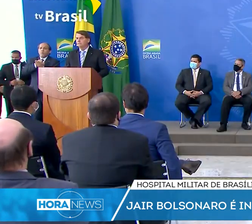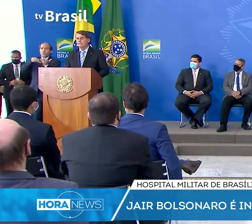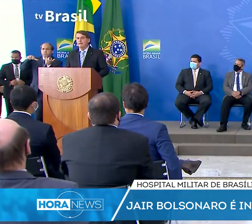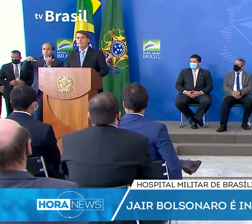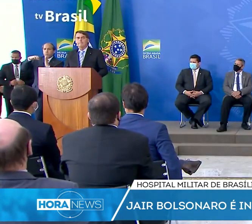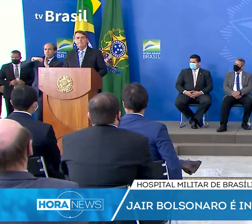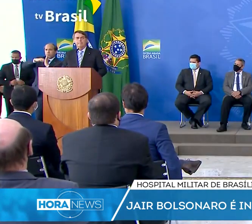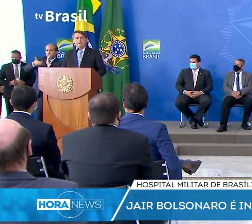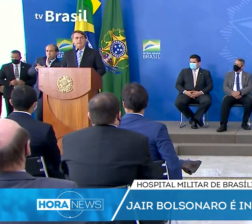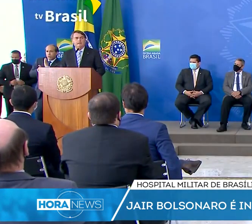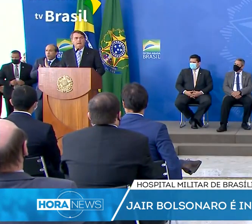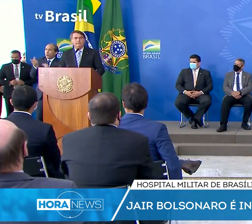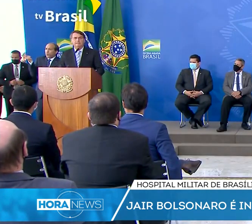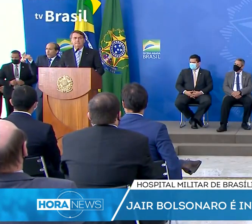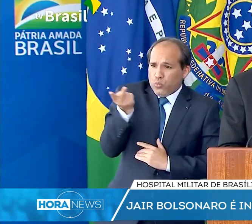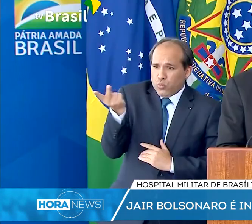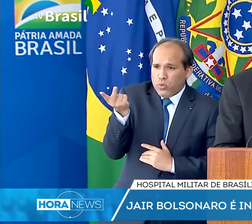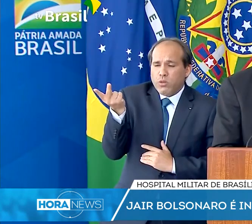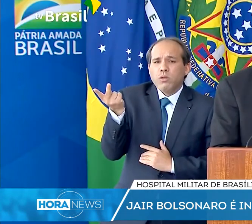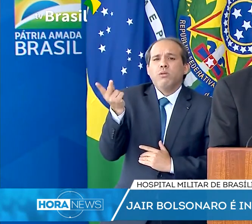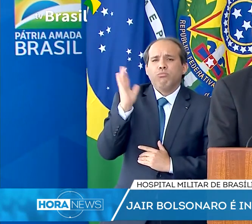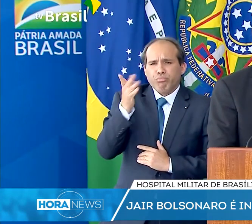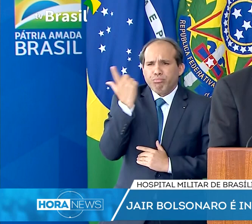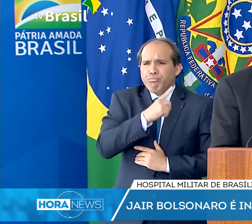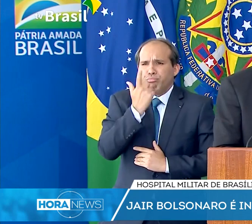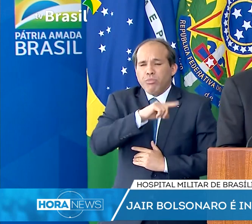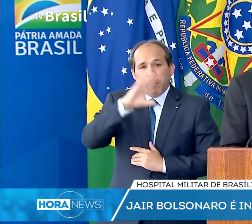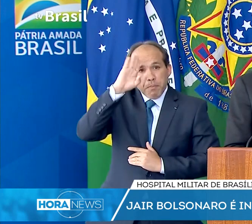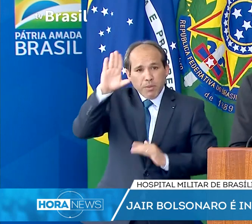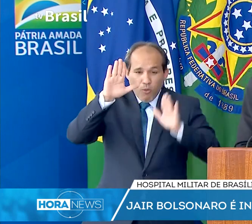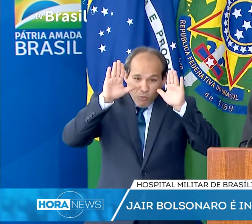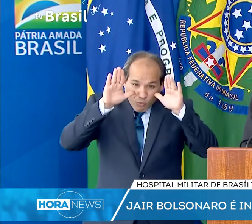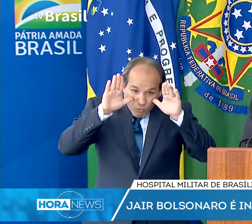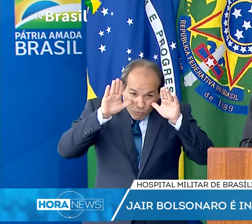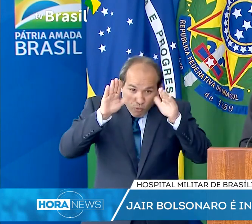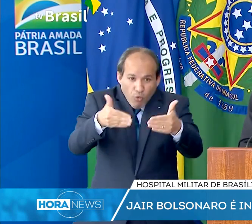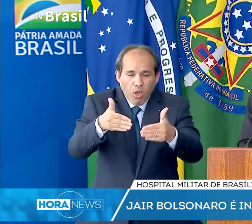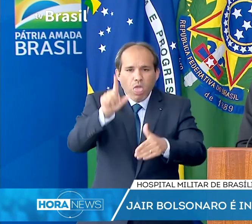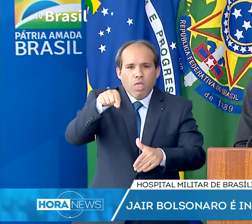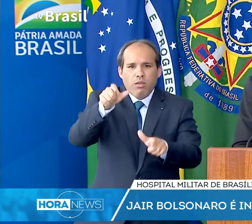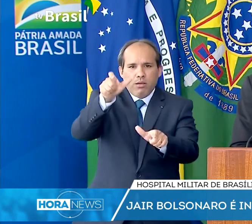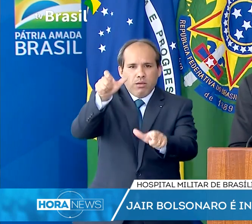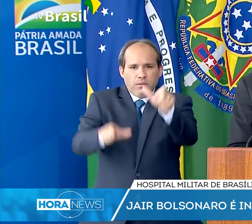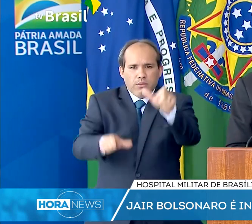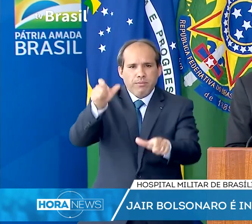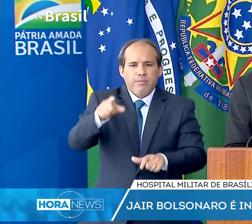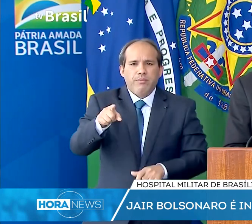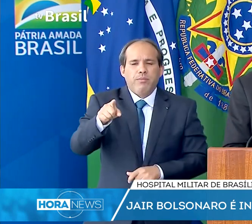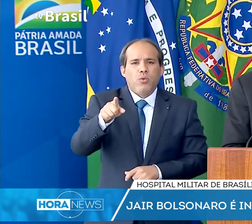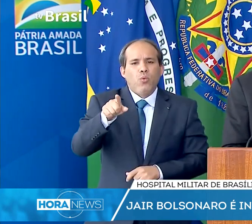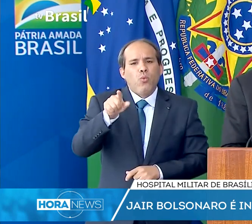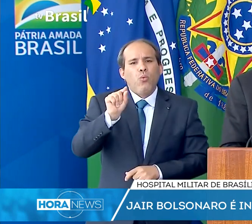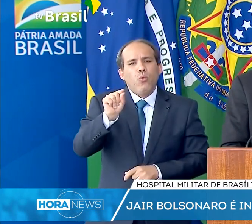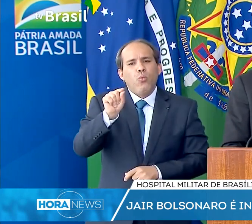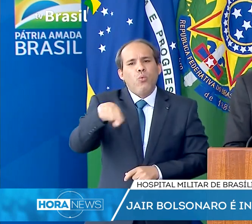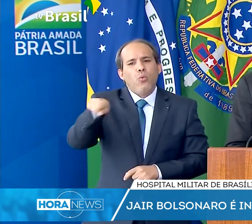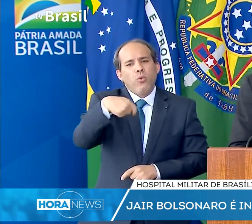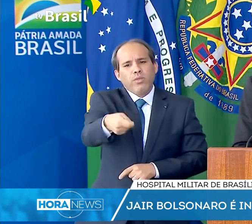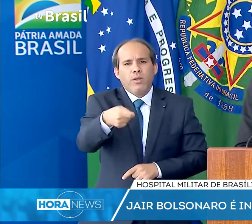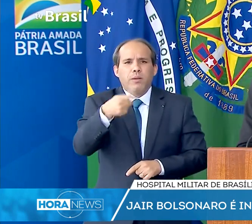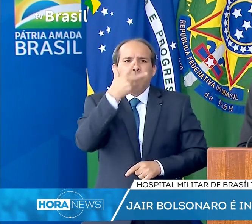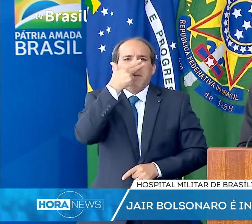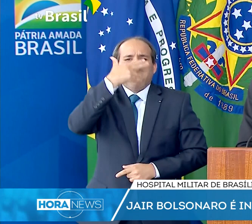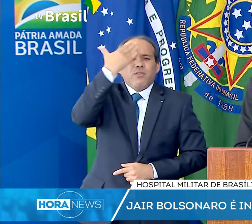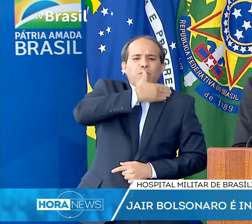Planalto bolsonaro foi internado para investigar esses soluços e passa bem Além disso o presidente deve ficar entre 24